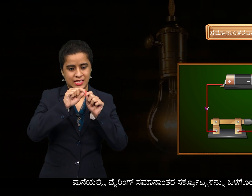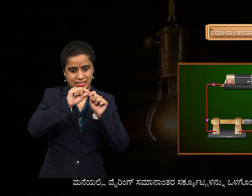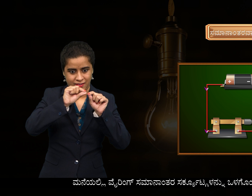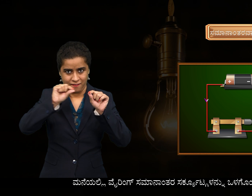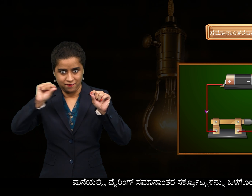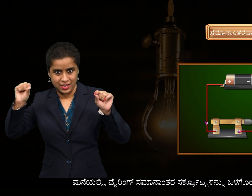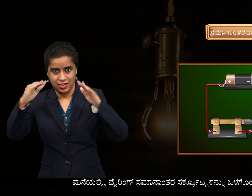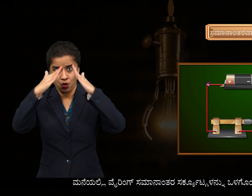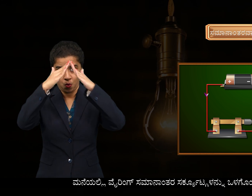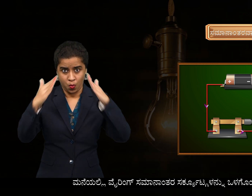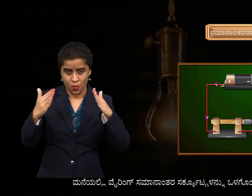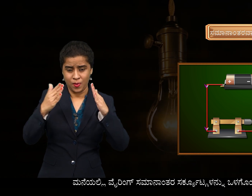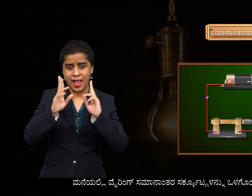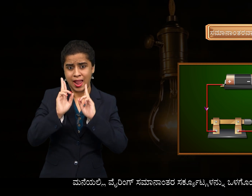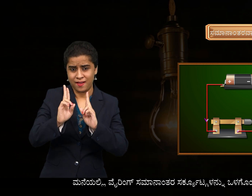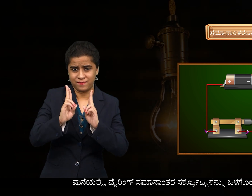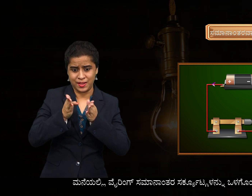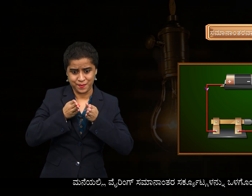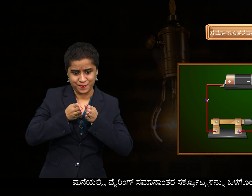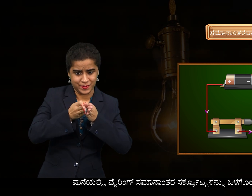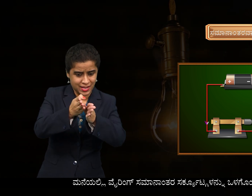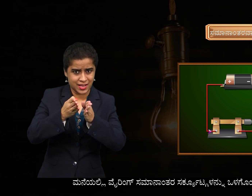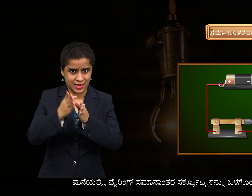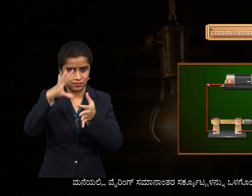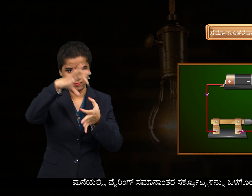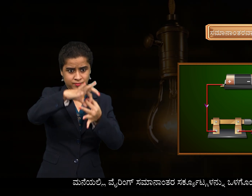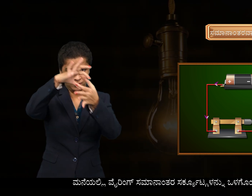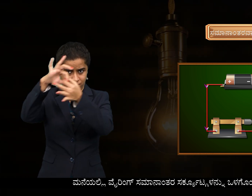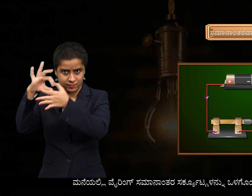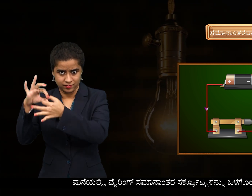ಮನೆಯಲ್ಲಿ ವೈರಿಂಗ್ ಸಮಾನಾಂತರ ಸರ್ಕ್ಯೂಟ್ಗಳನ್ನು ಒಳಗೊಂಡಿದೆ.